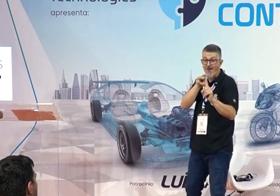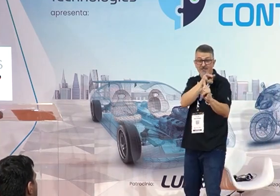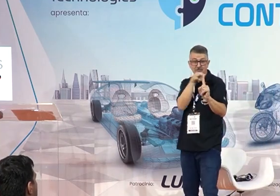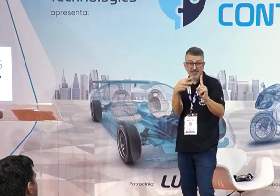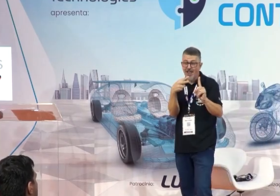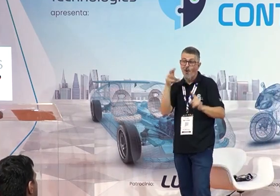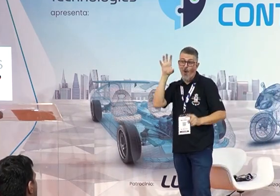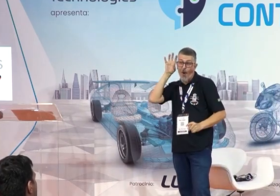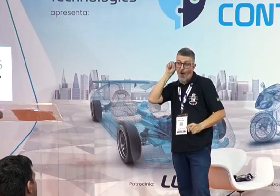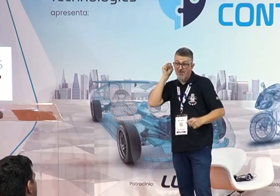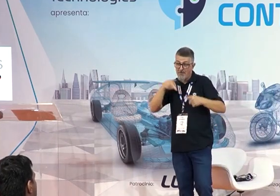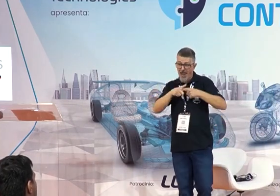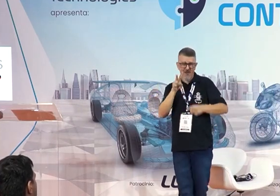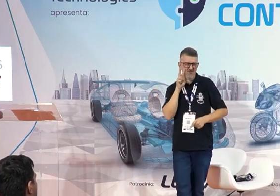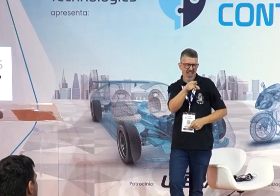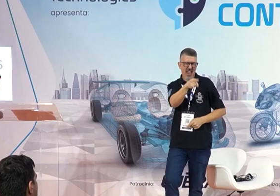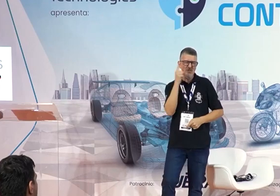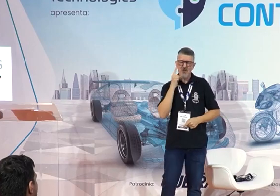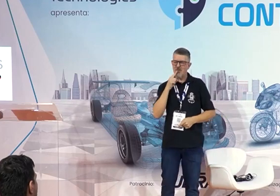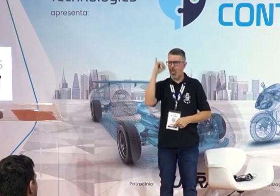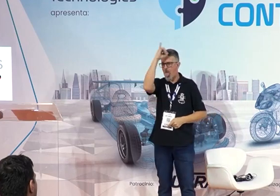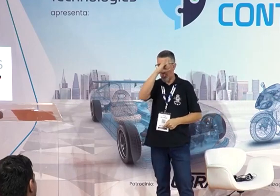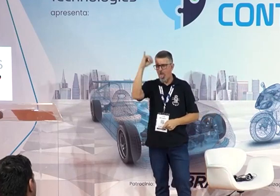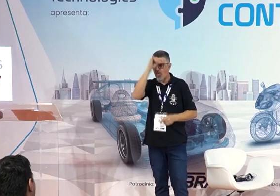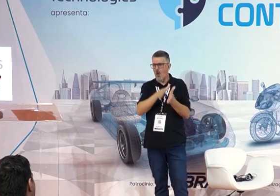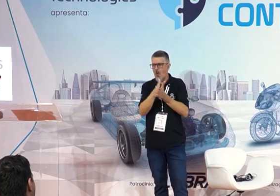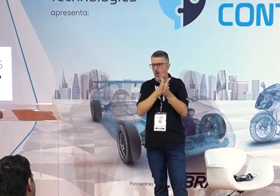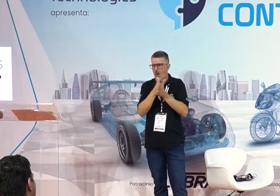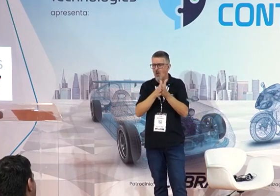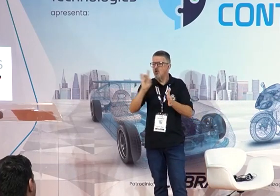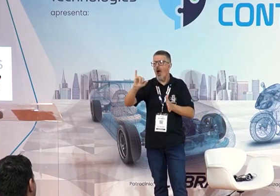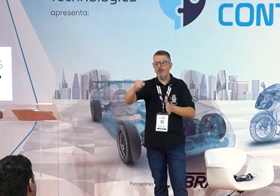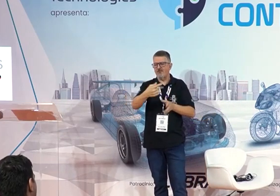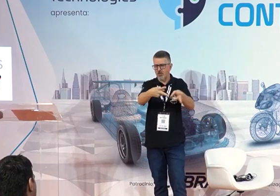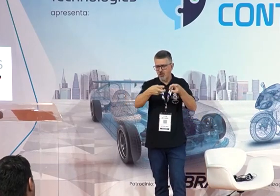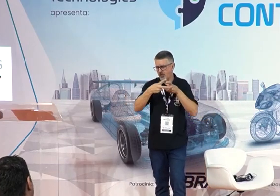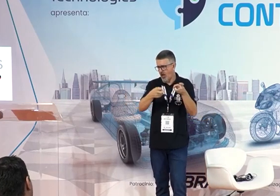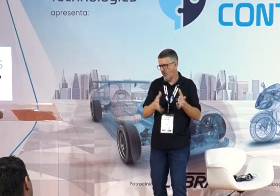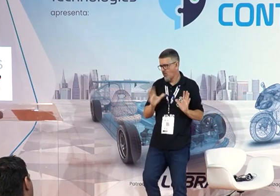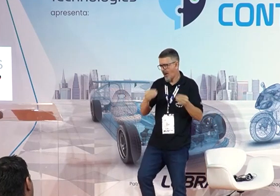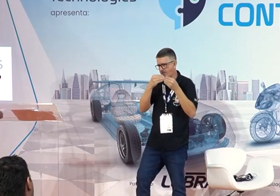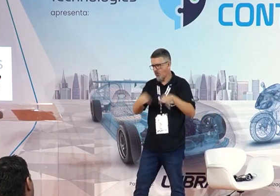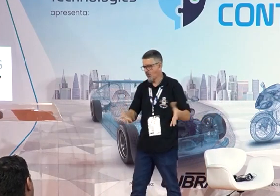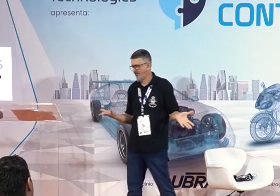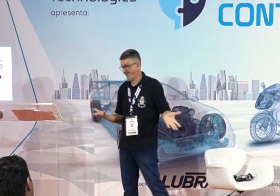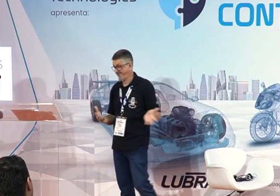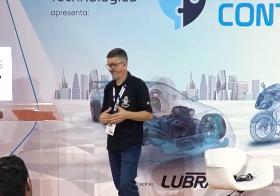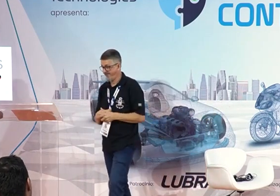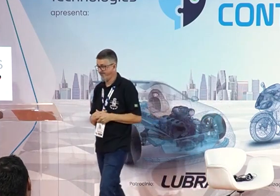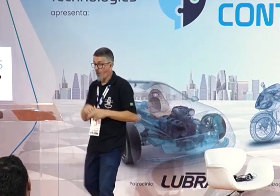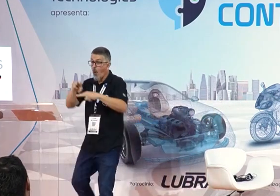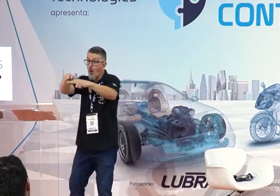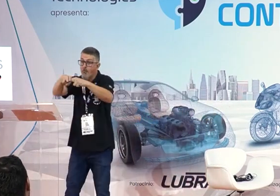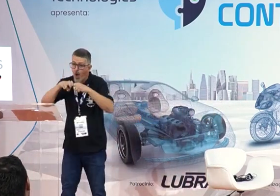Então, o surdo teve prejuízo. Quando eu vejo que é um surdo, falo, olha, é um